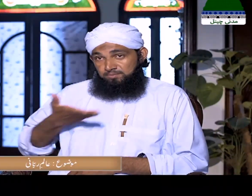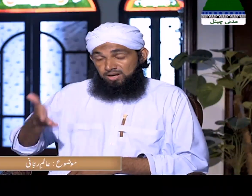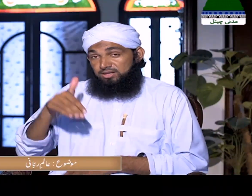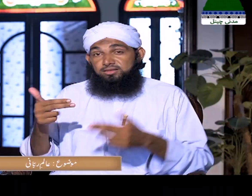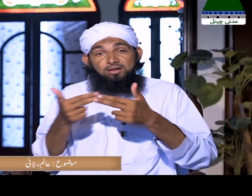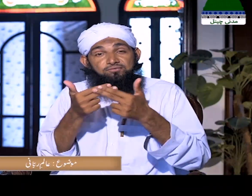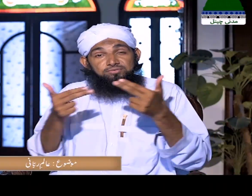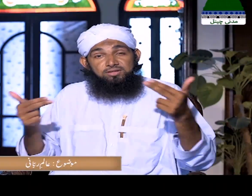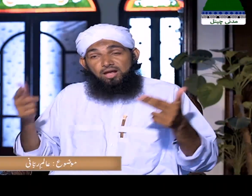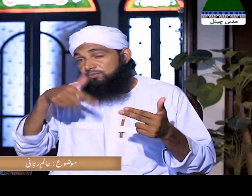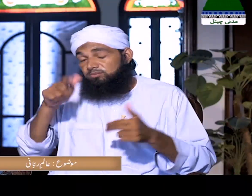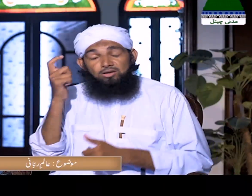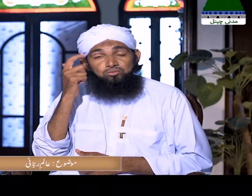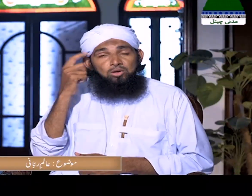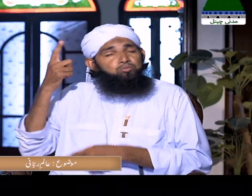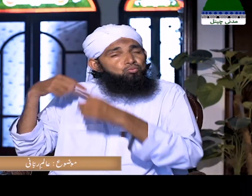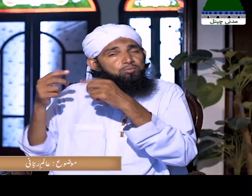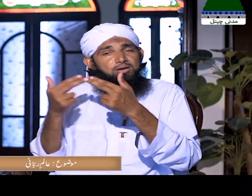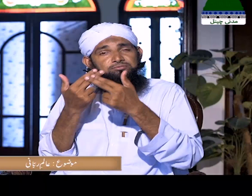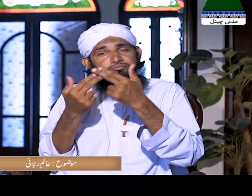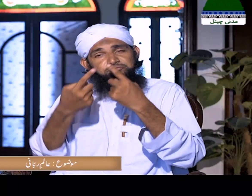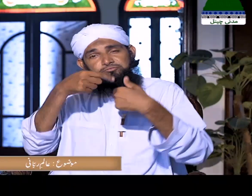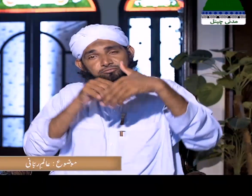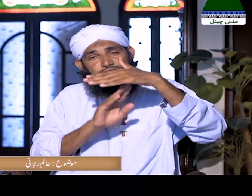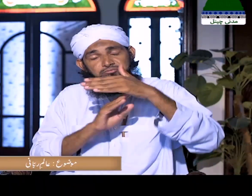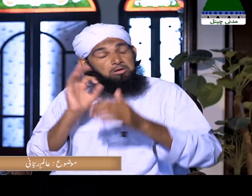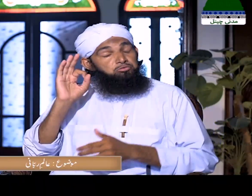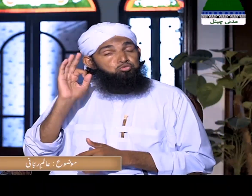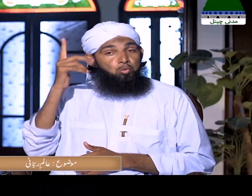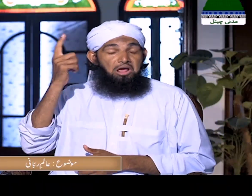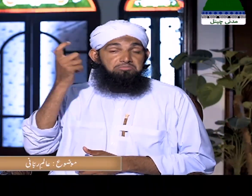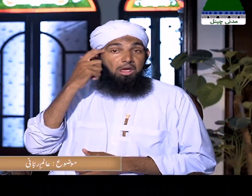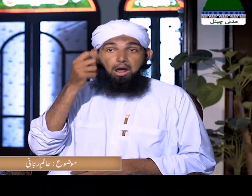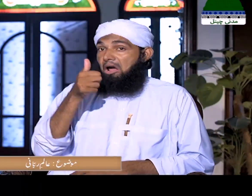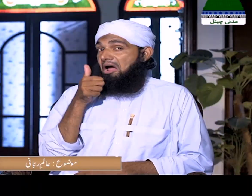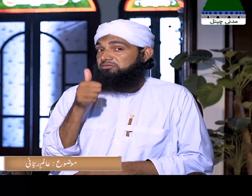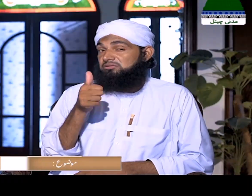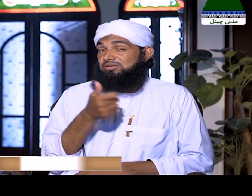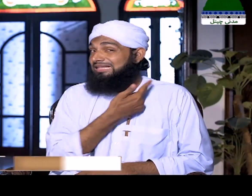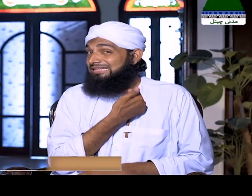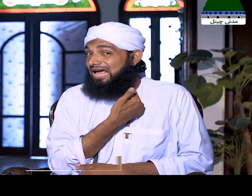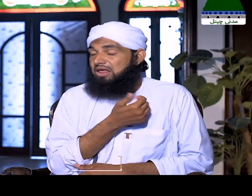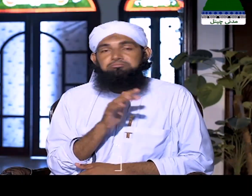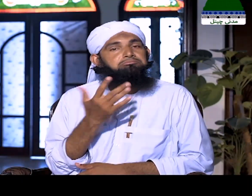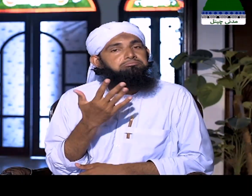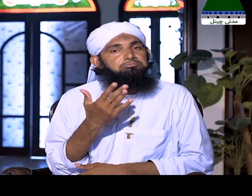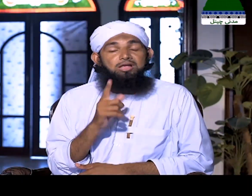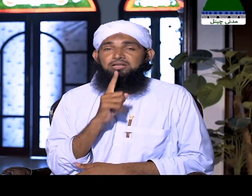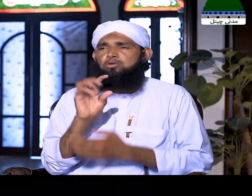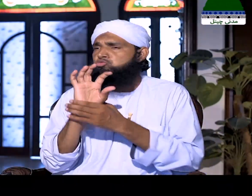اس واقعے سے ہمارے اسلاف علماء کرام کی شان بھی معلوم ہوتی ہے اور یہ بھی پتہ چلتا ہے کہ یہ مبارک لوگ